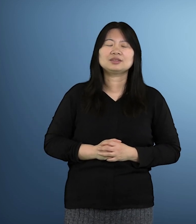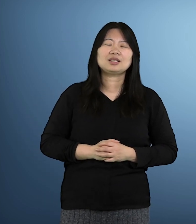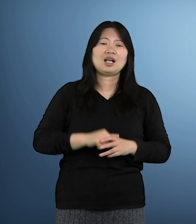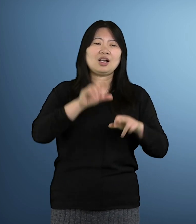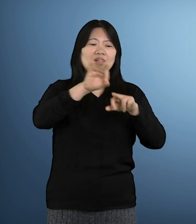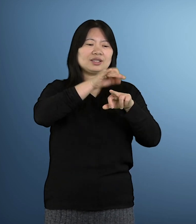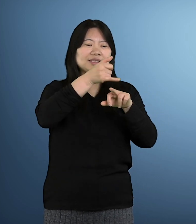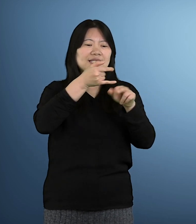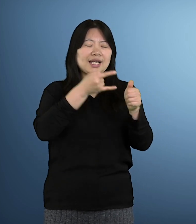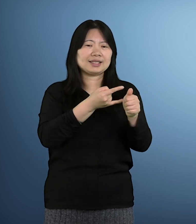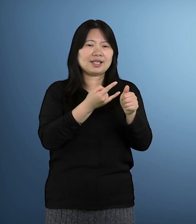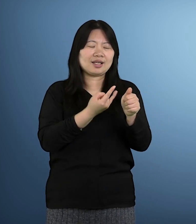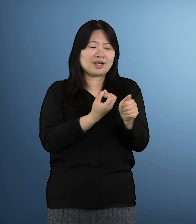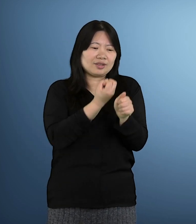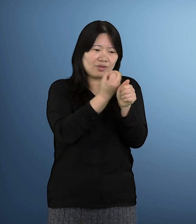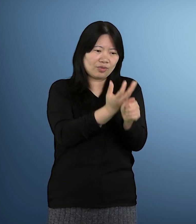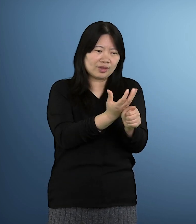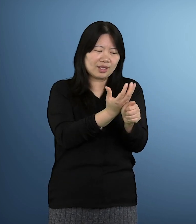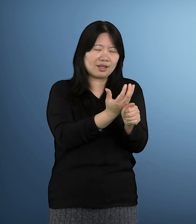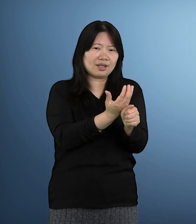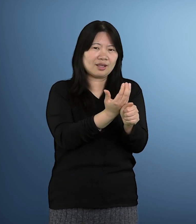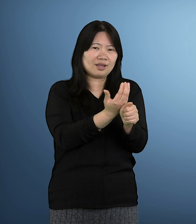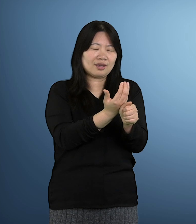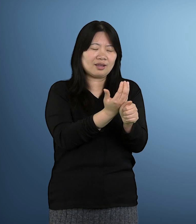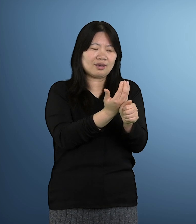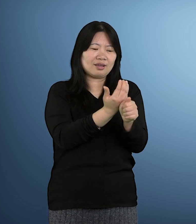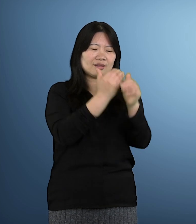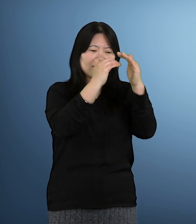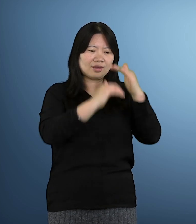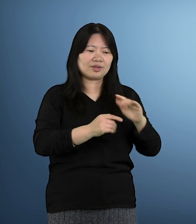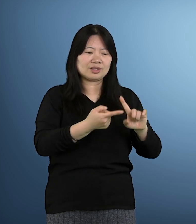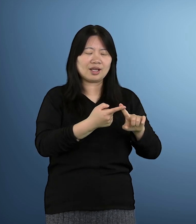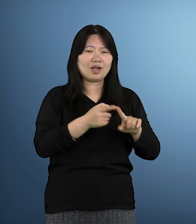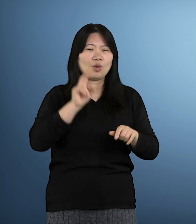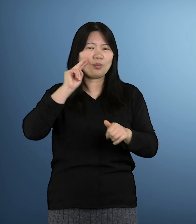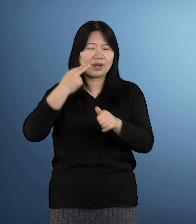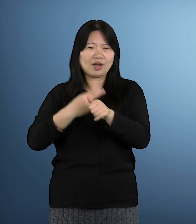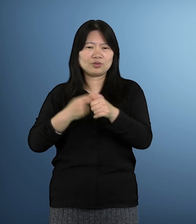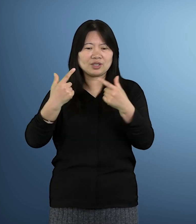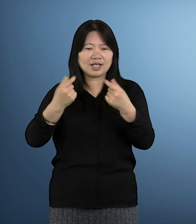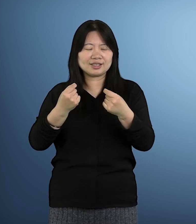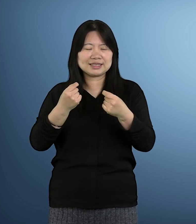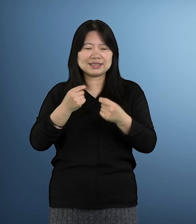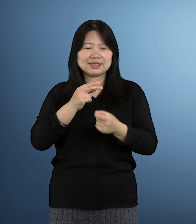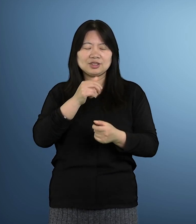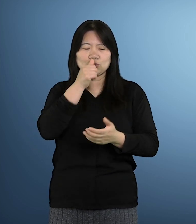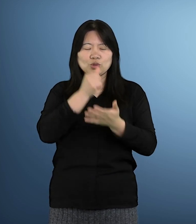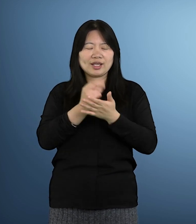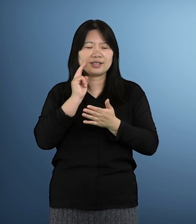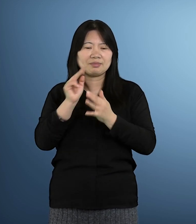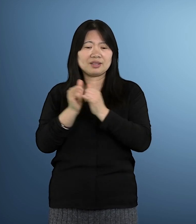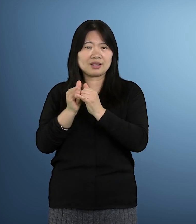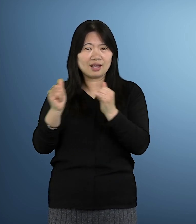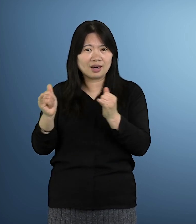황제에게 상소된 건에 관한 바울 같은 중범죄자들은